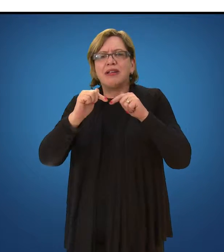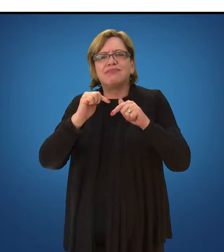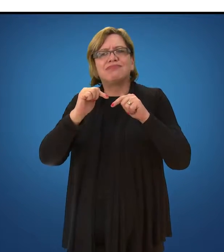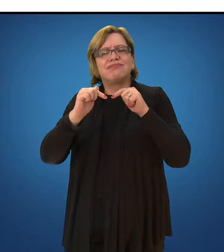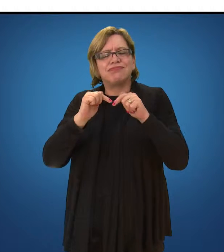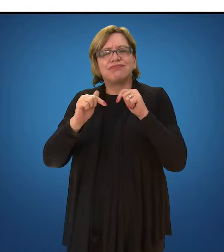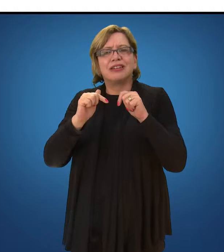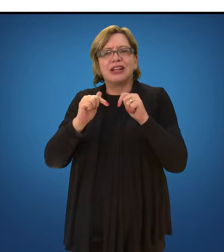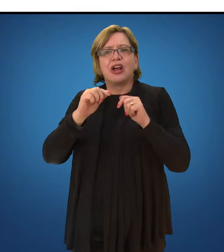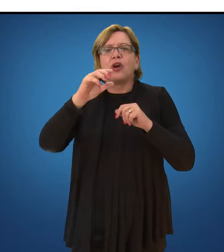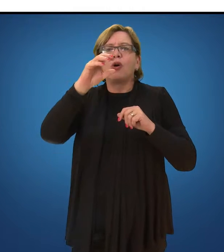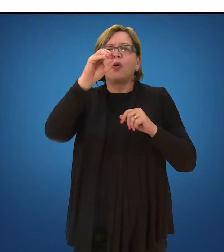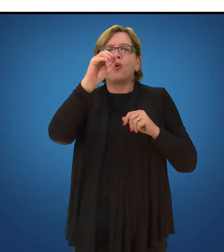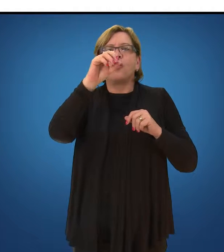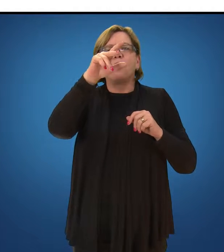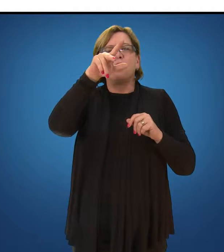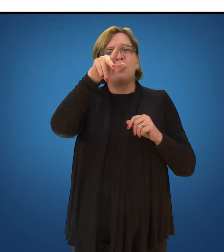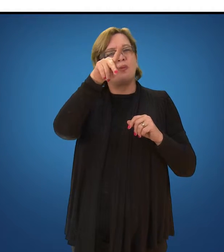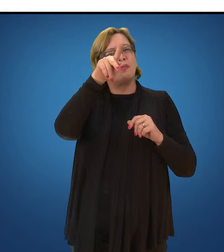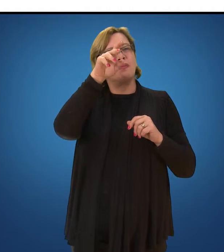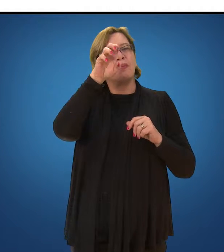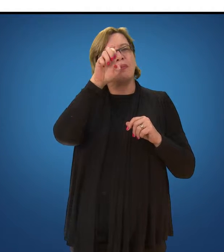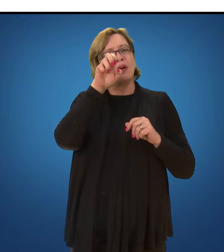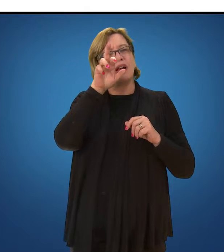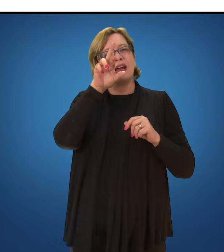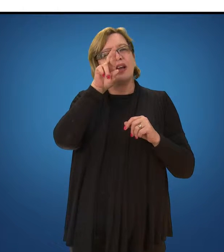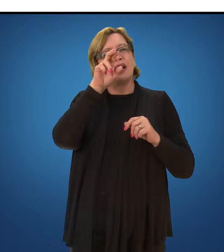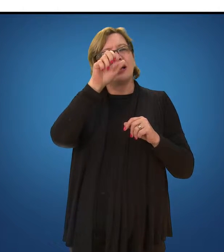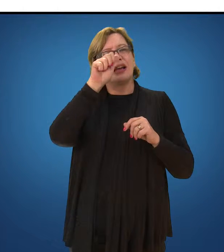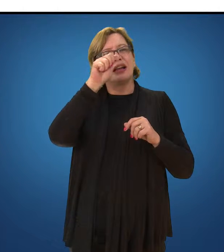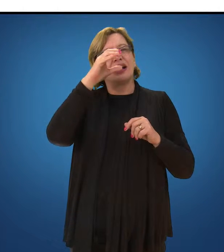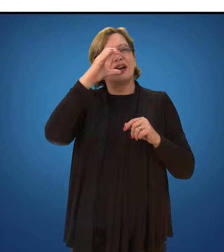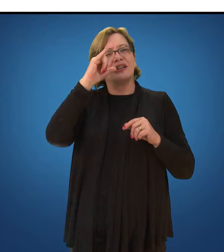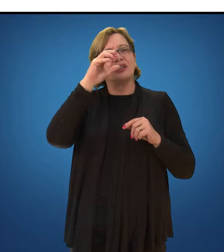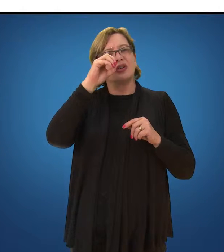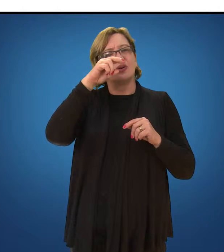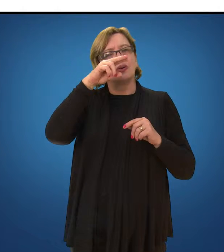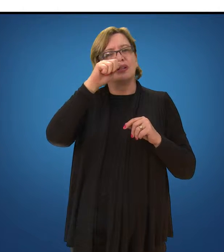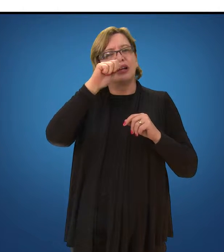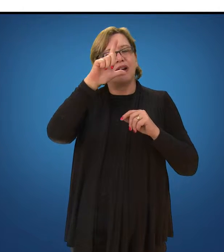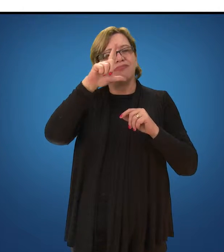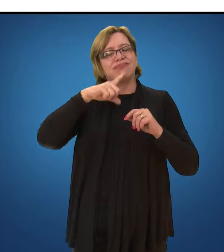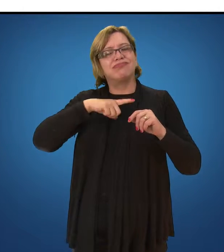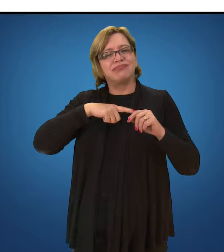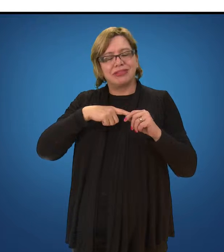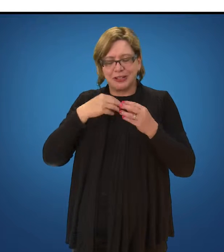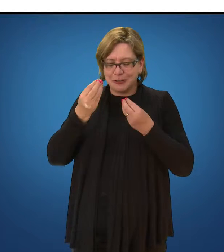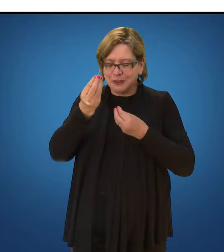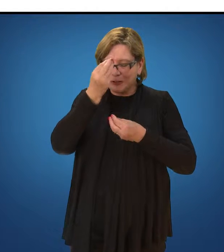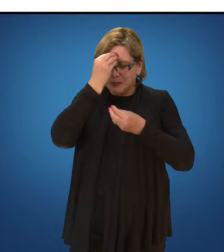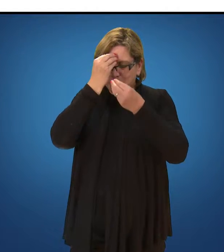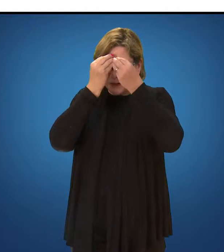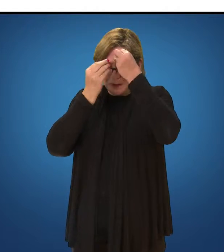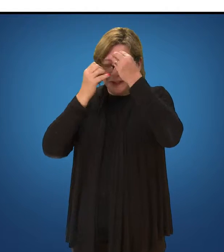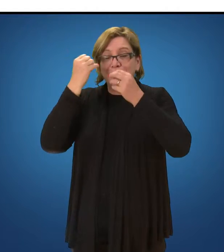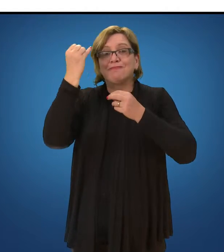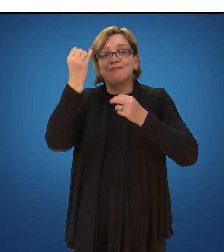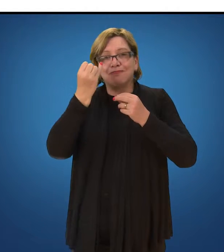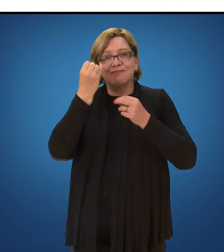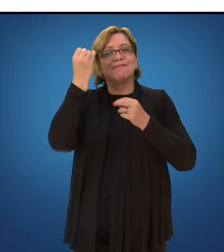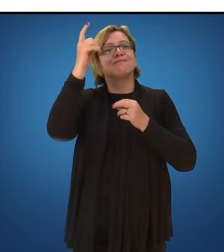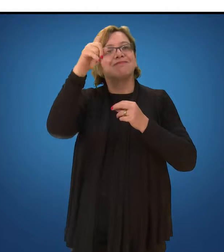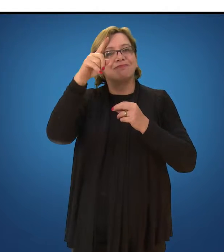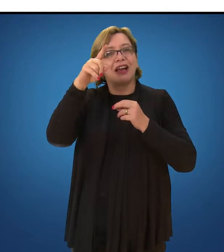uma memória operacional, na qual eu mantenho na minha mente informações que são relevantes para a tarefa que eu estou construindo, que eu